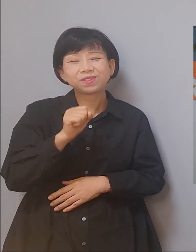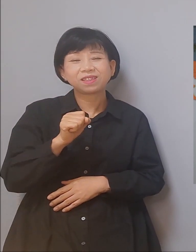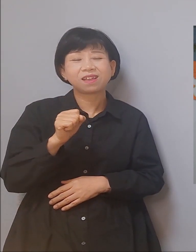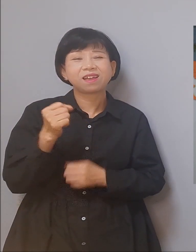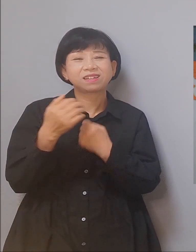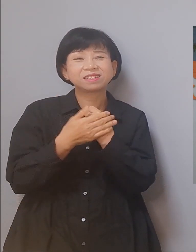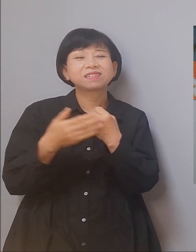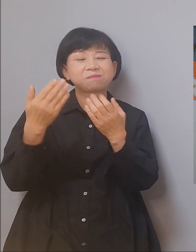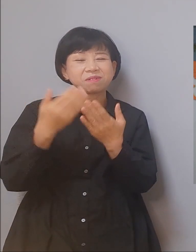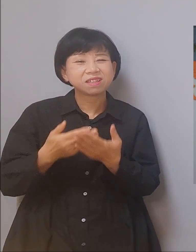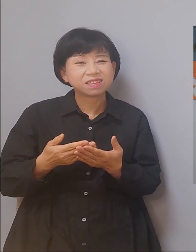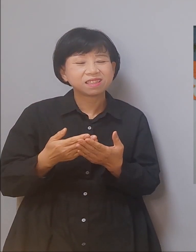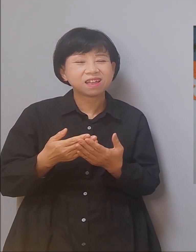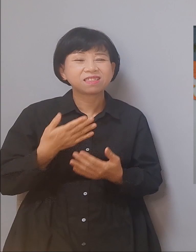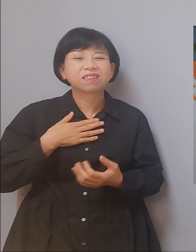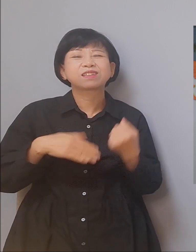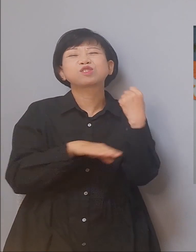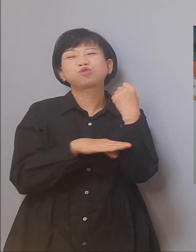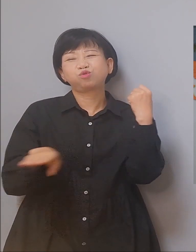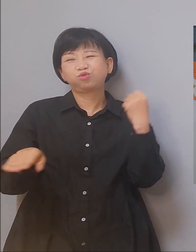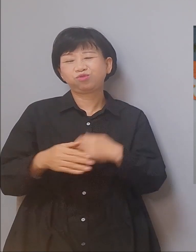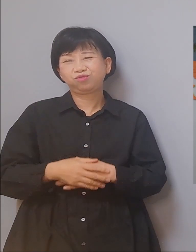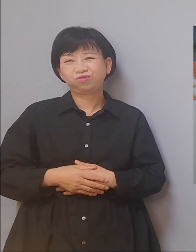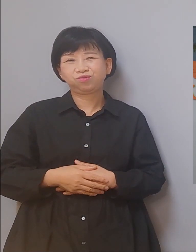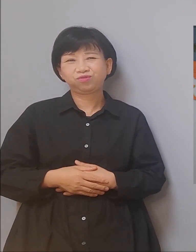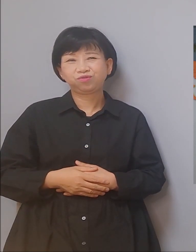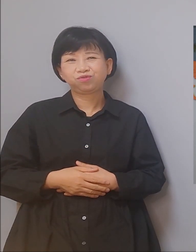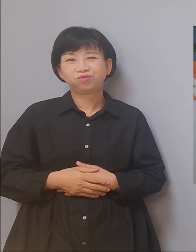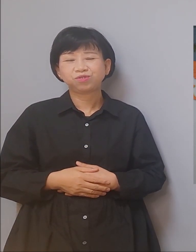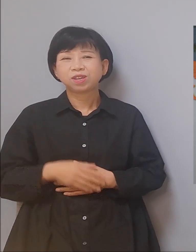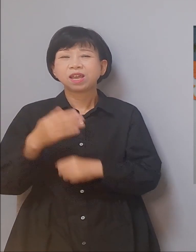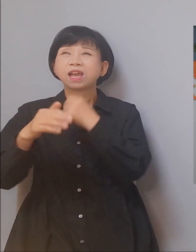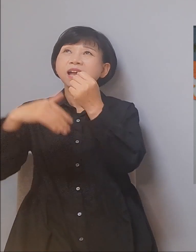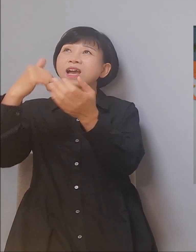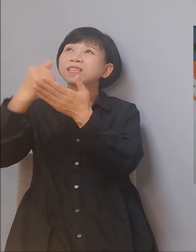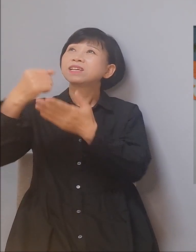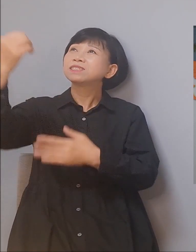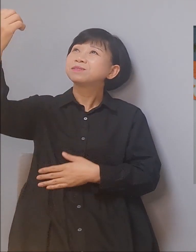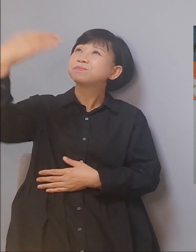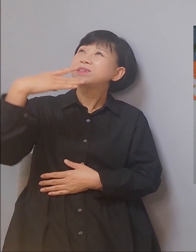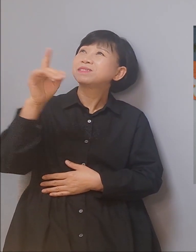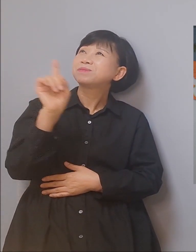들을 때 어떤 마음으로 말씀을 들으십니까? 오늘 나에게 무슨 말씀을 하실지,